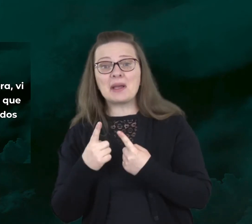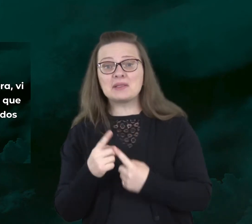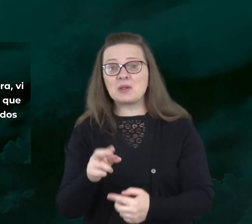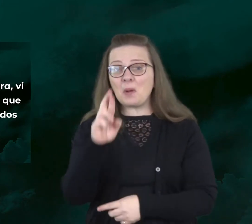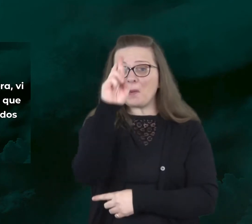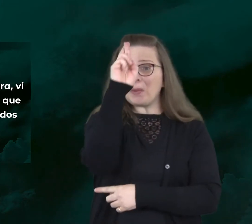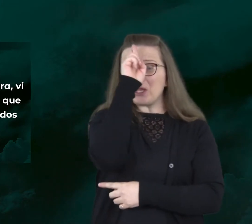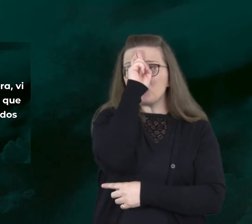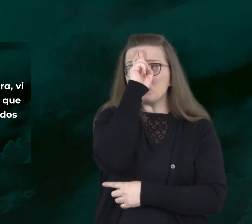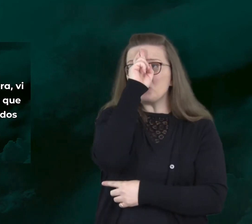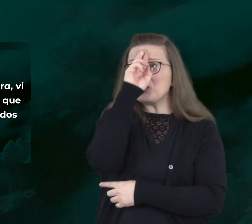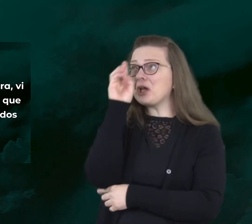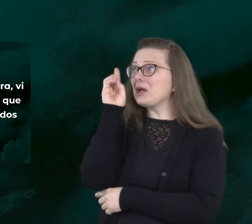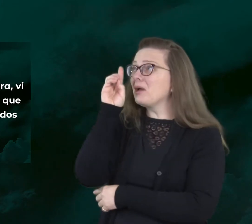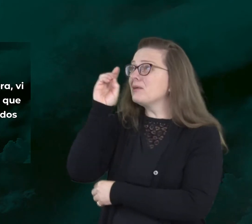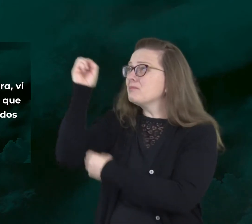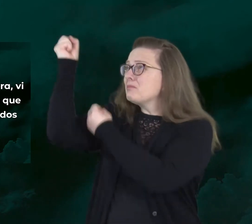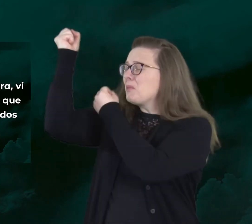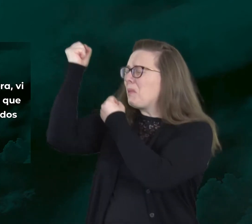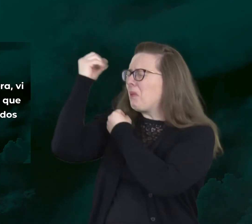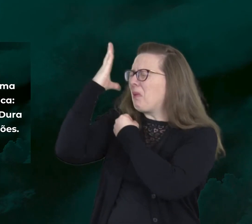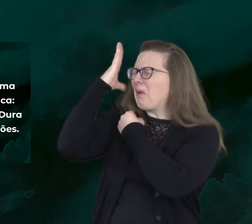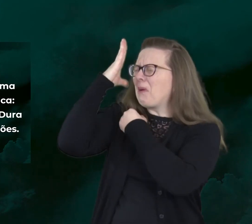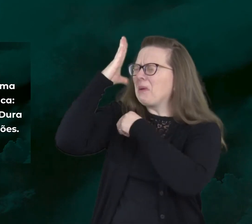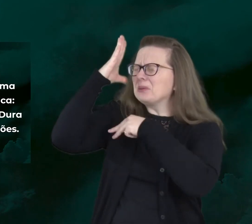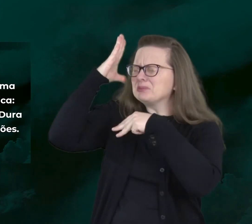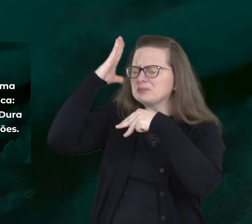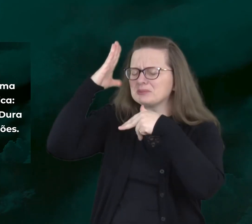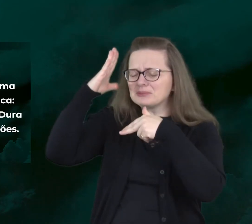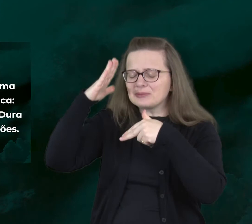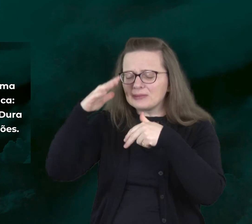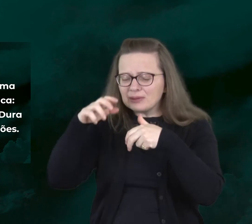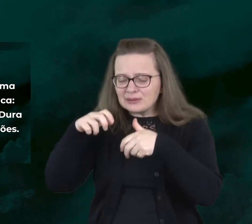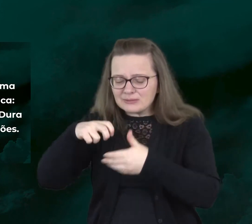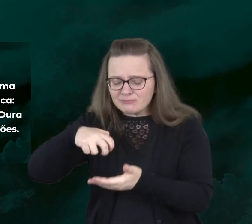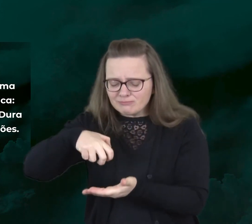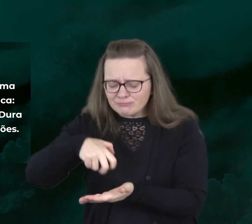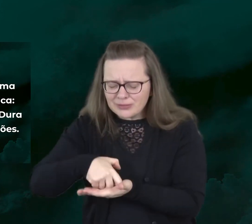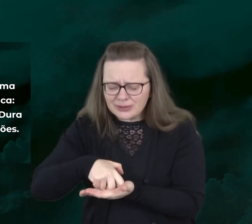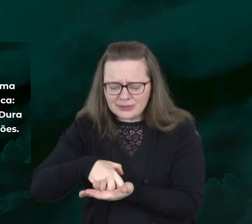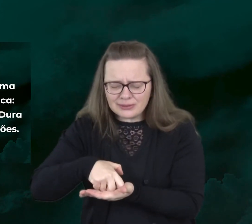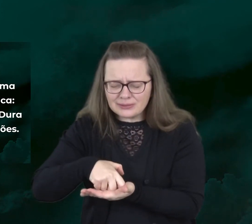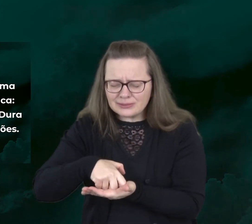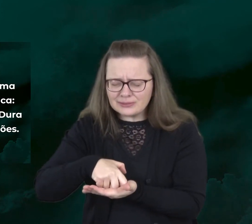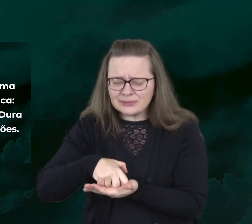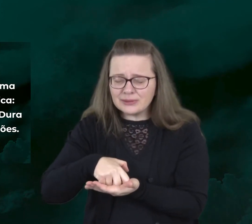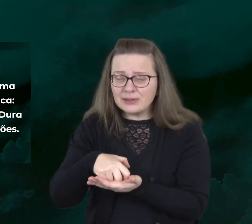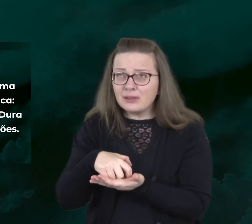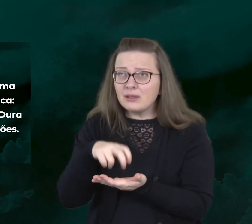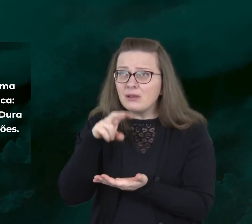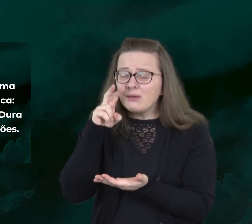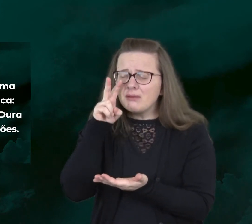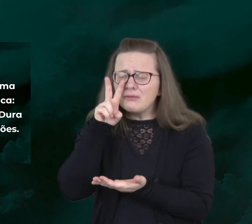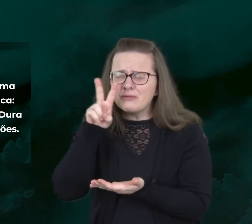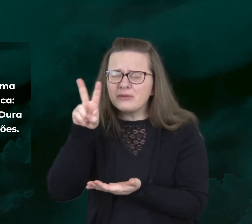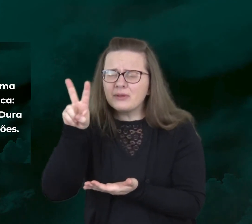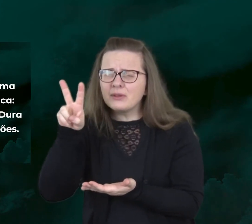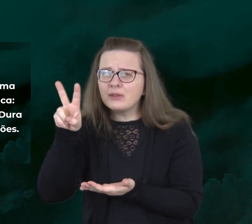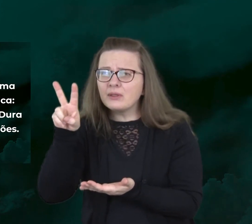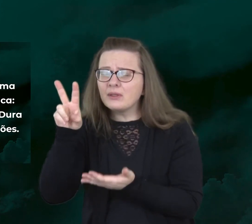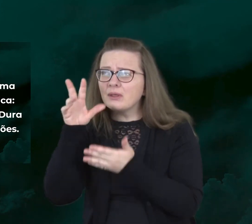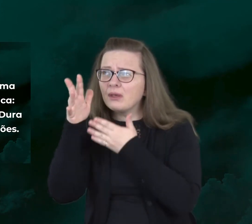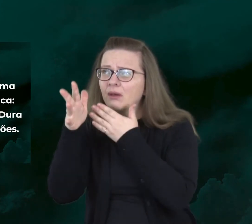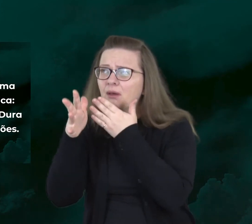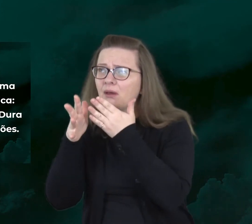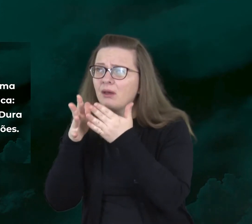mim e dos que iam comigo. E caindo todos nós por terra, ouvi uma voz que me falava em língua